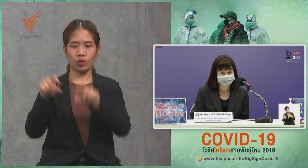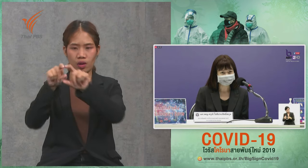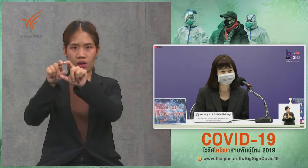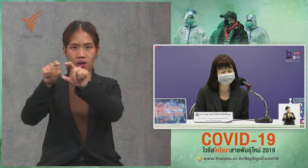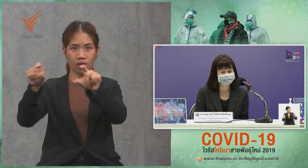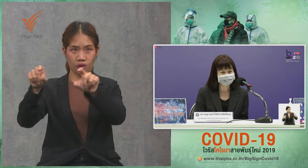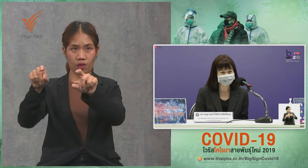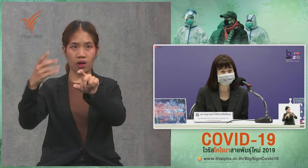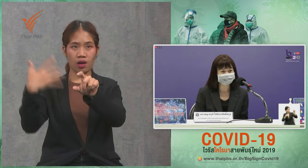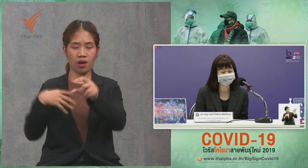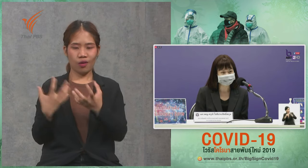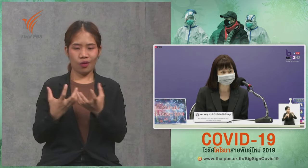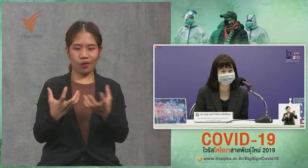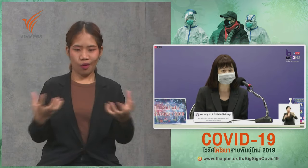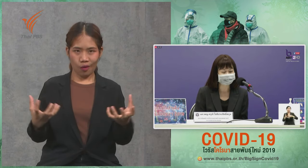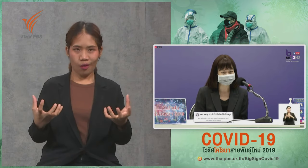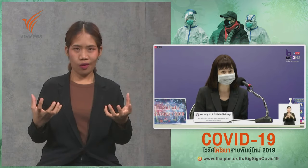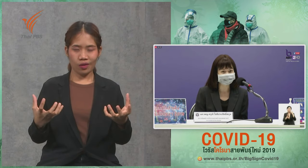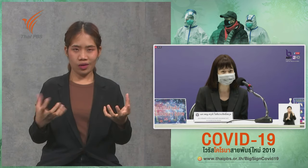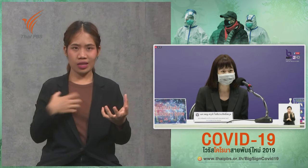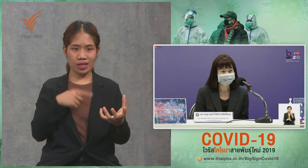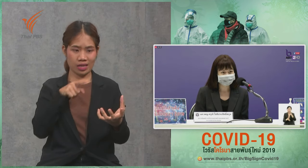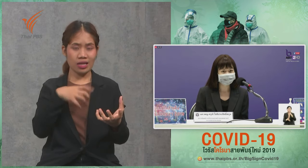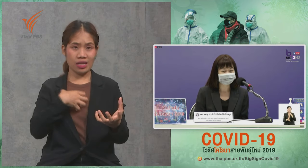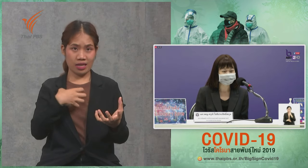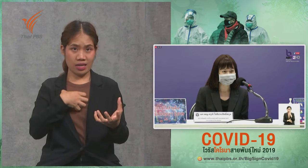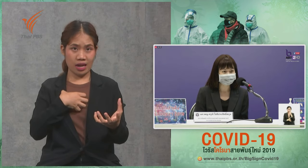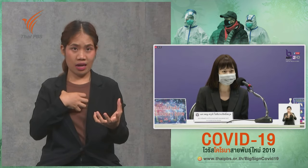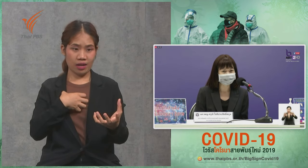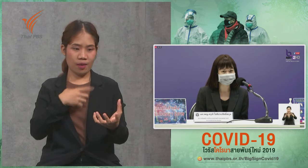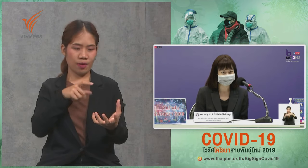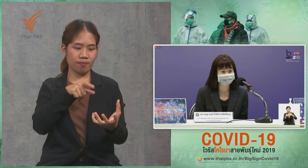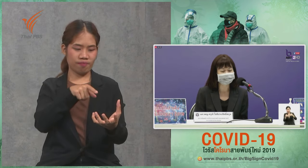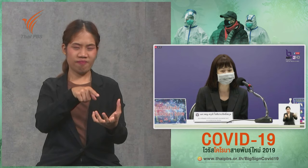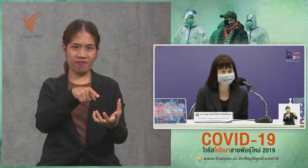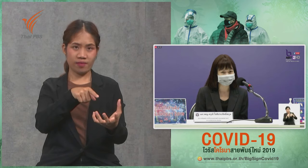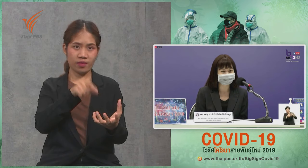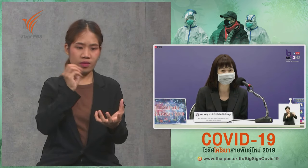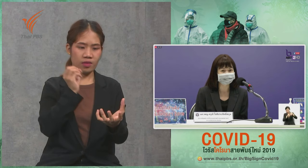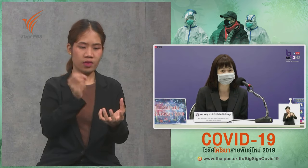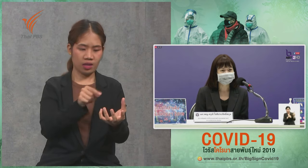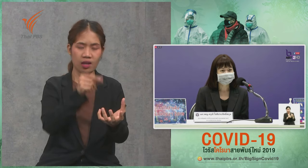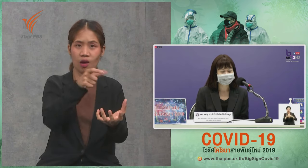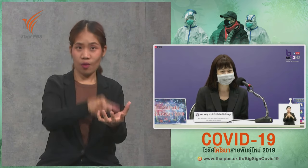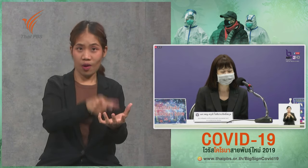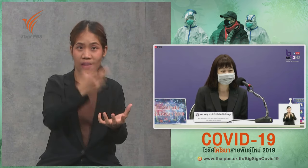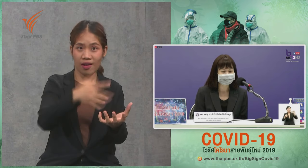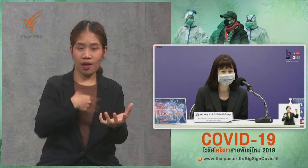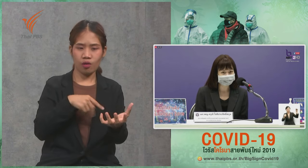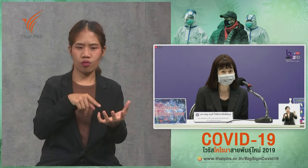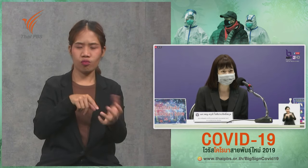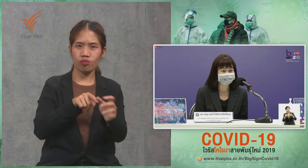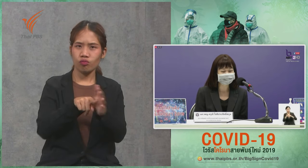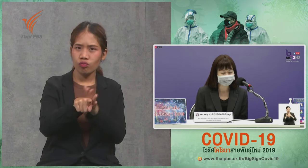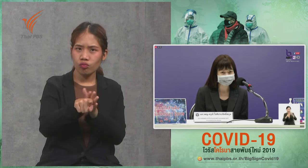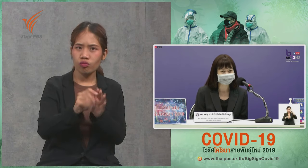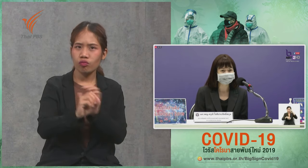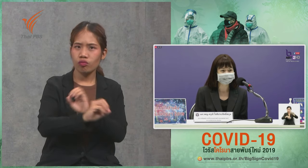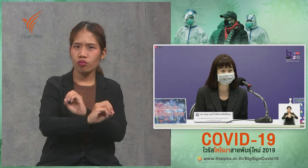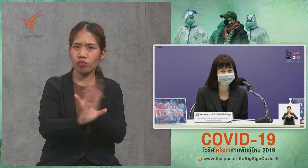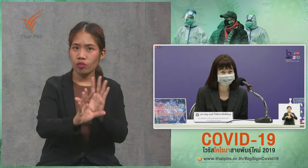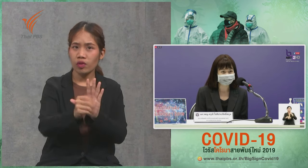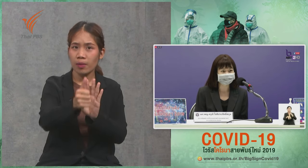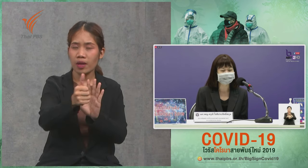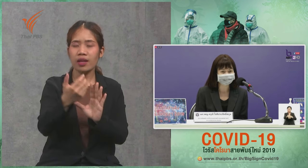กับวัสดุพื้นผิวที่เราต้องการจะทำลายเชื้อเนี่ยมันอยู่ใกล้กันมากประสิทธิภาพจะดีขึ้นรวมทั้งระยะเวลายิ่งน